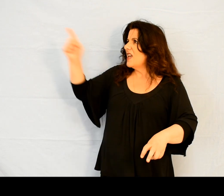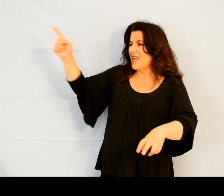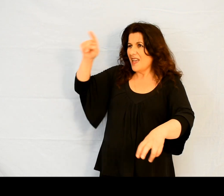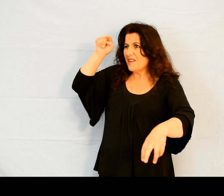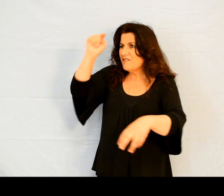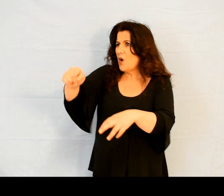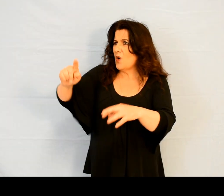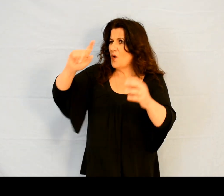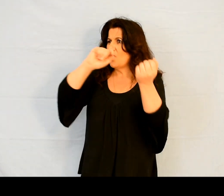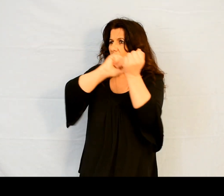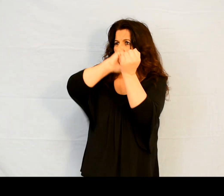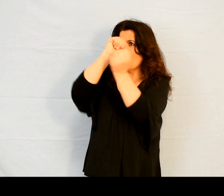Crucifie-le »